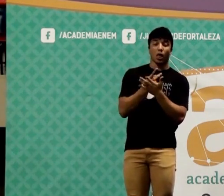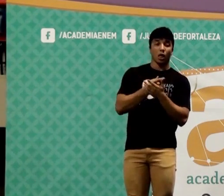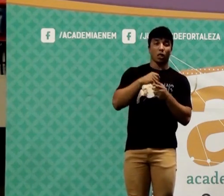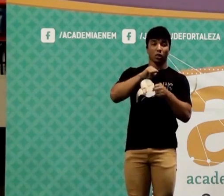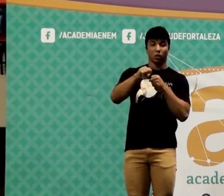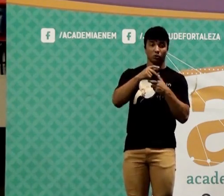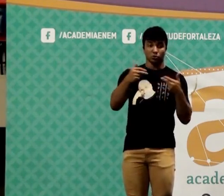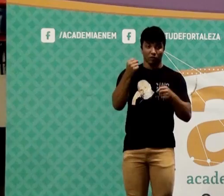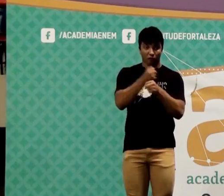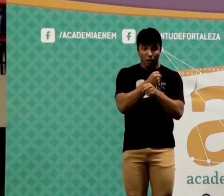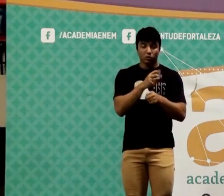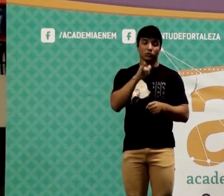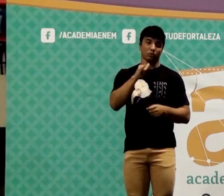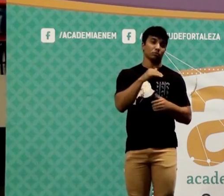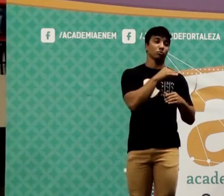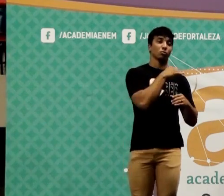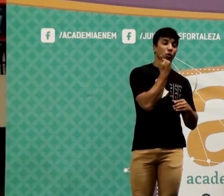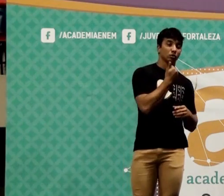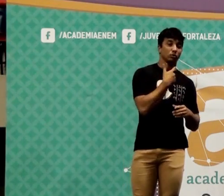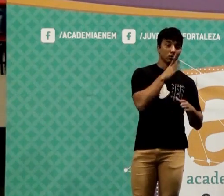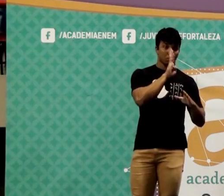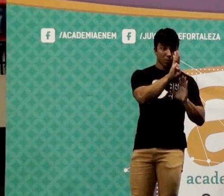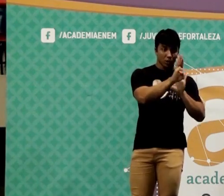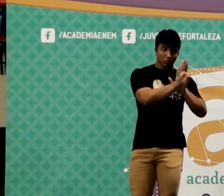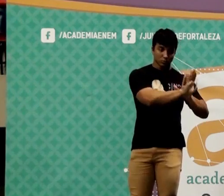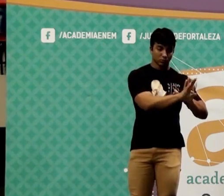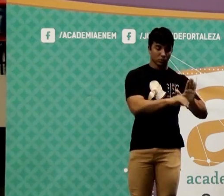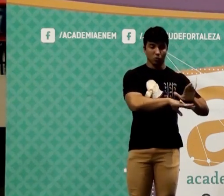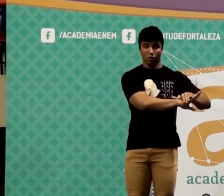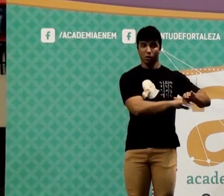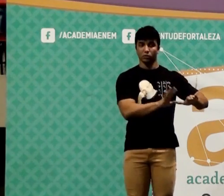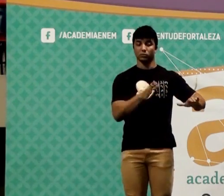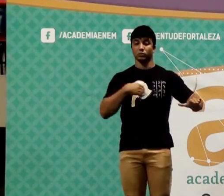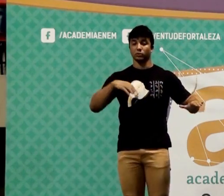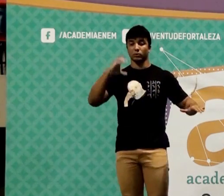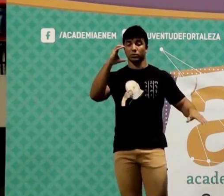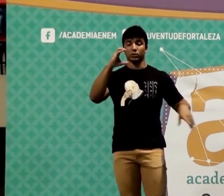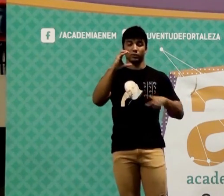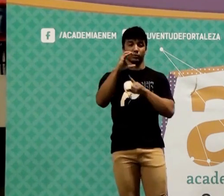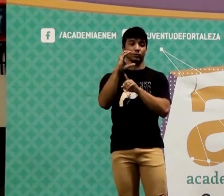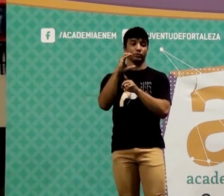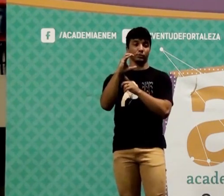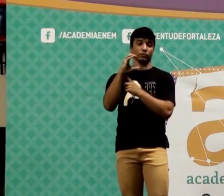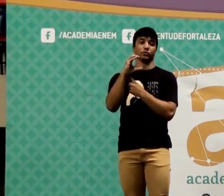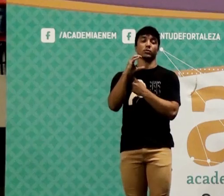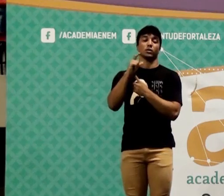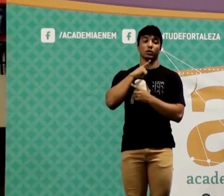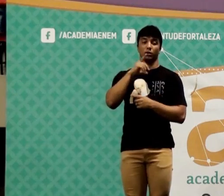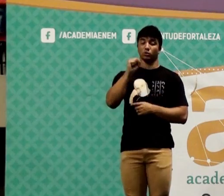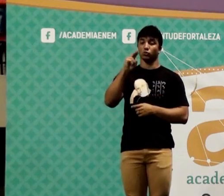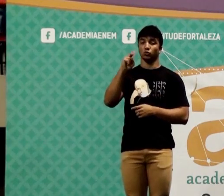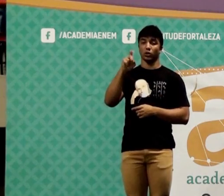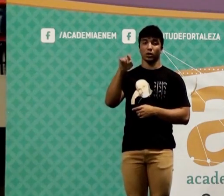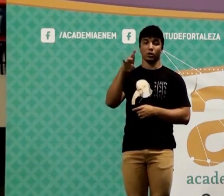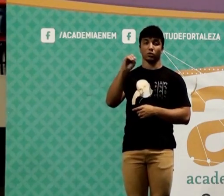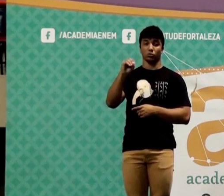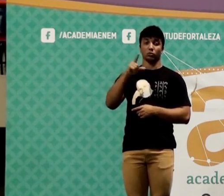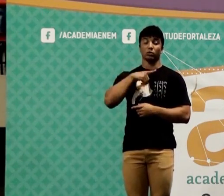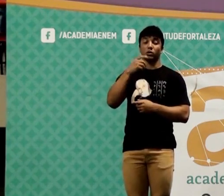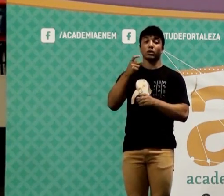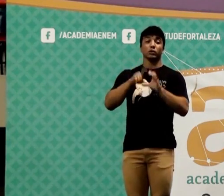uma chance de virar cavaleiro. Mas isso não era normal, então o item A está falso. B.